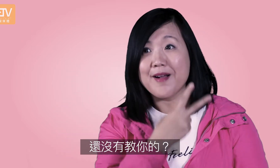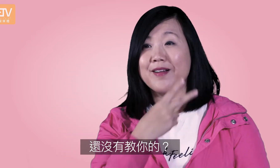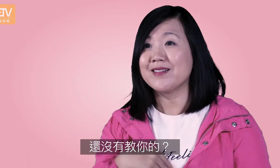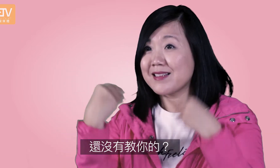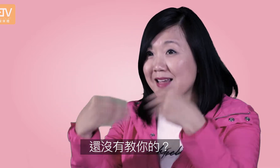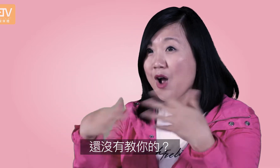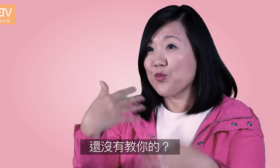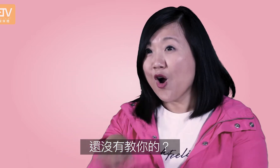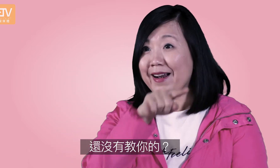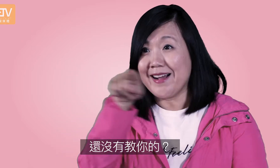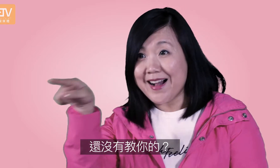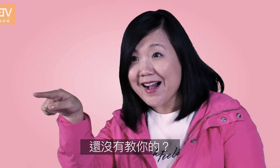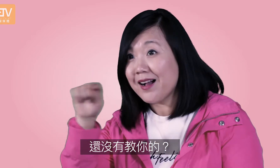还未教到你那个星座，